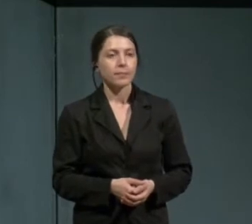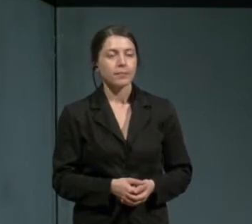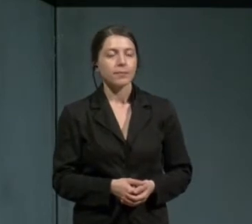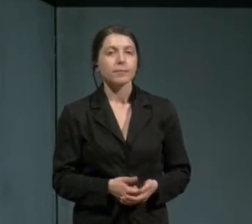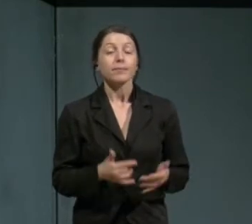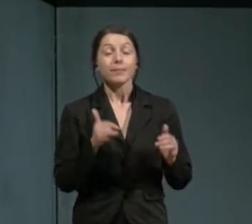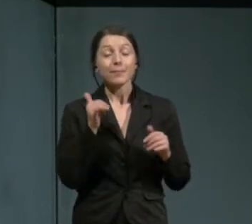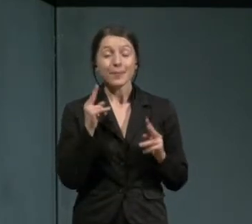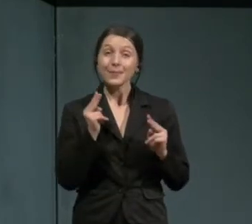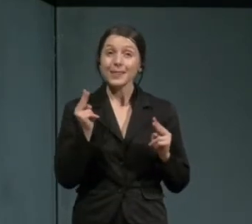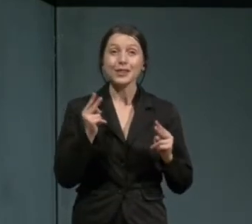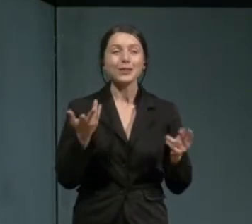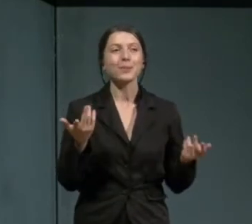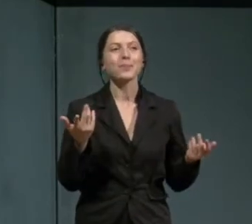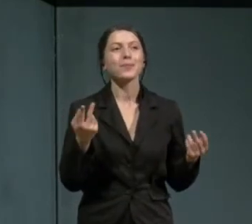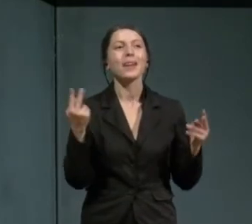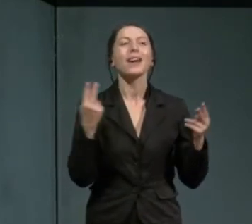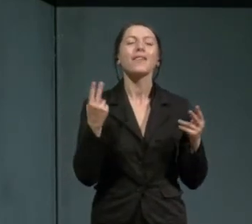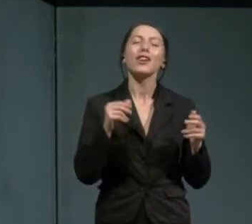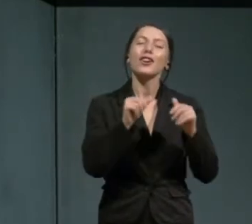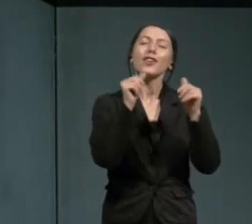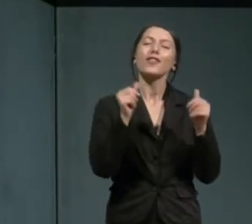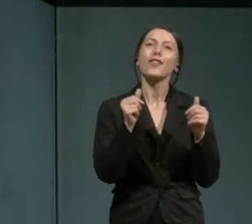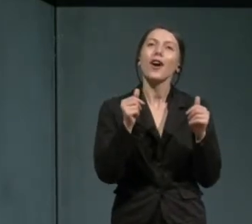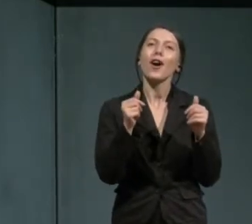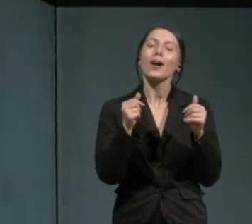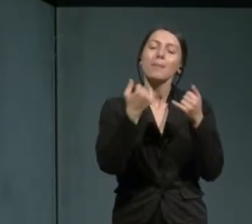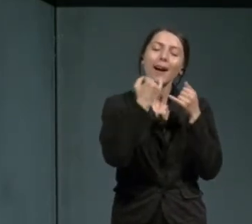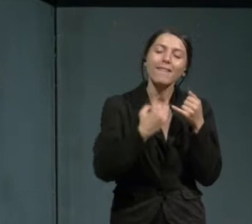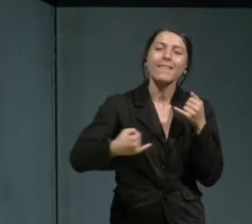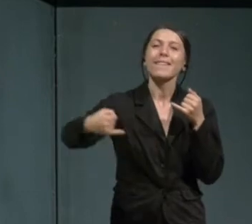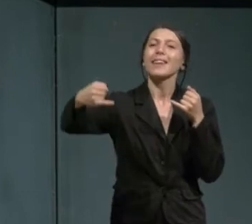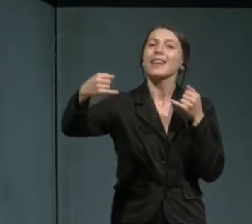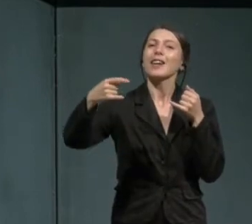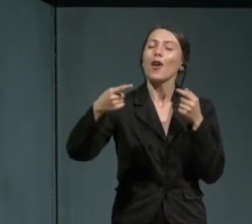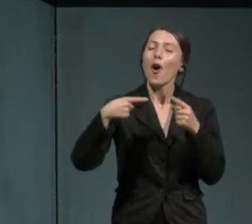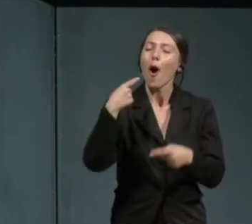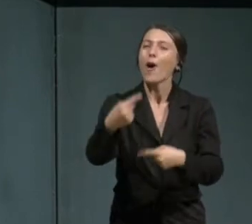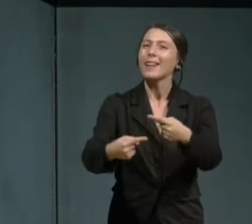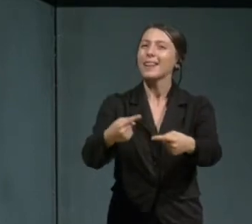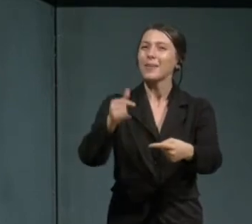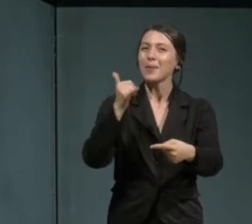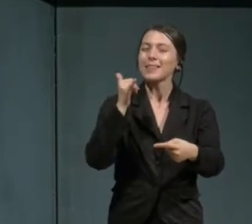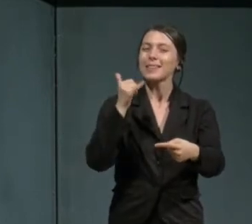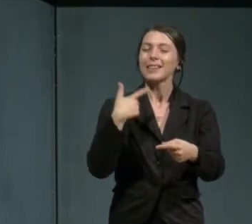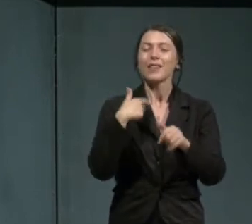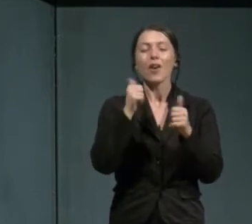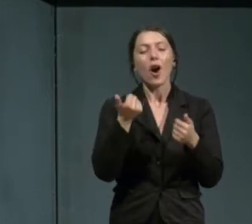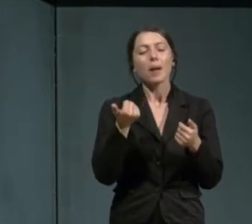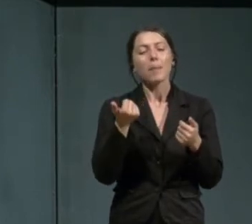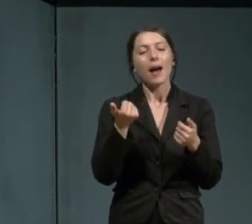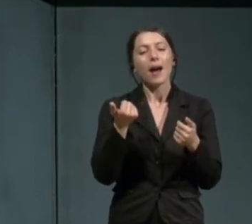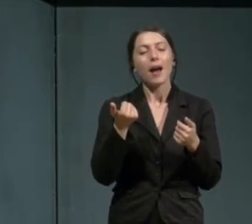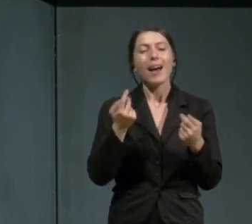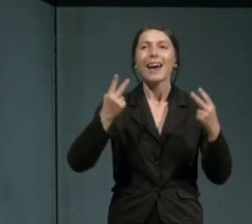sì è vero è vero una sorta di fil rouge di filo rosso di continuità considerare questa condivisione